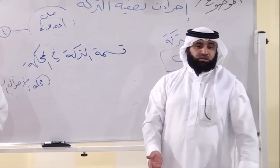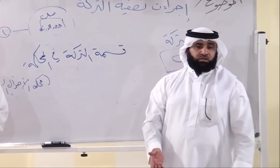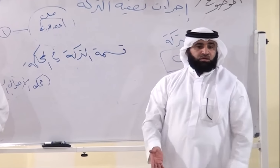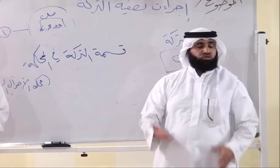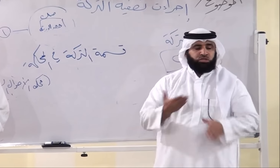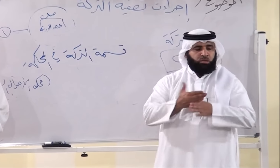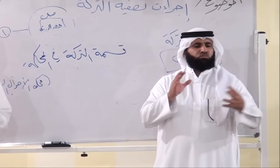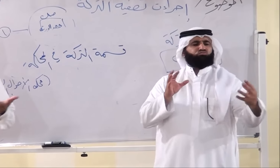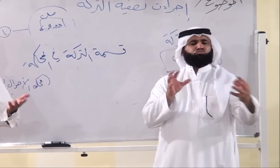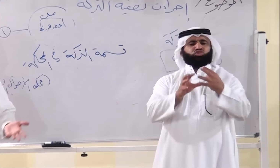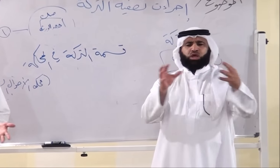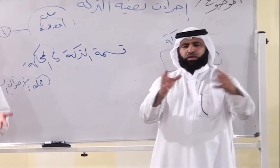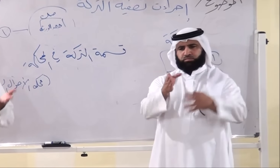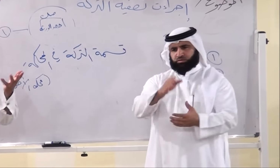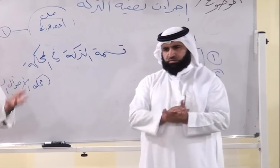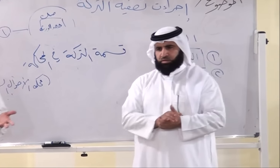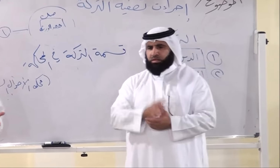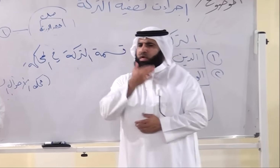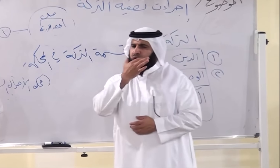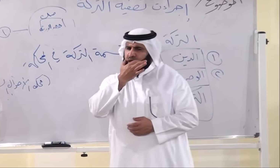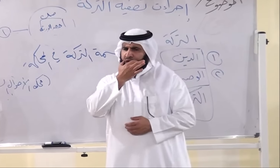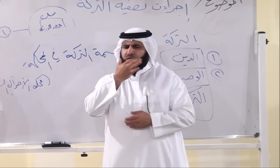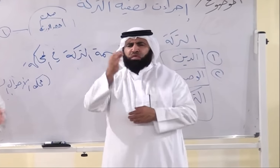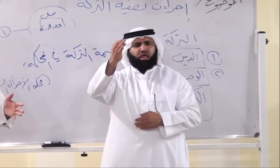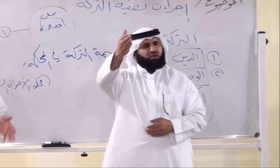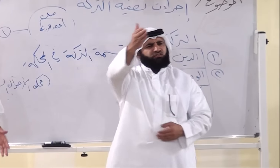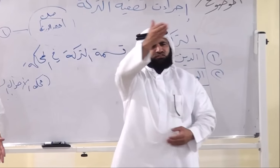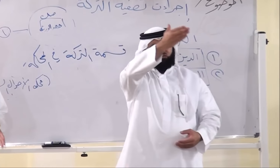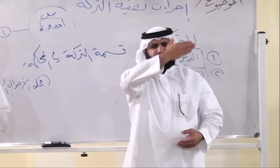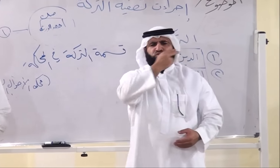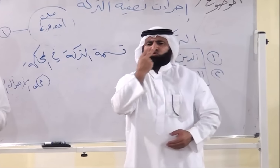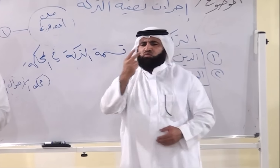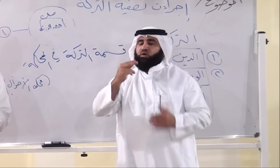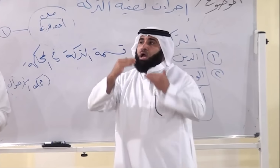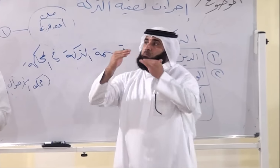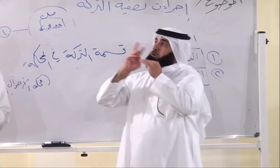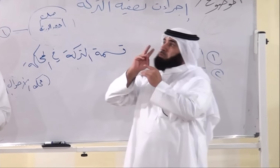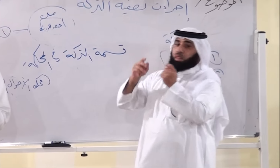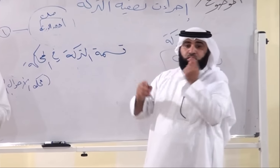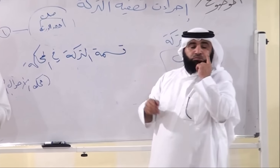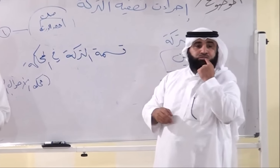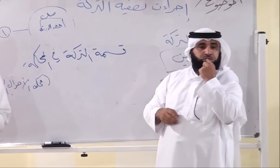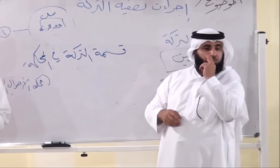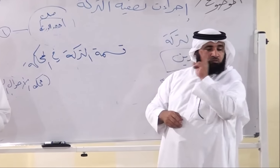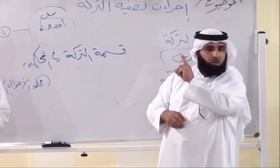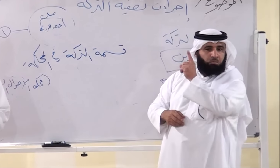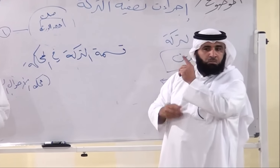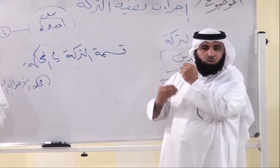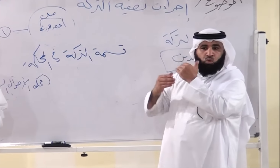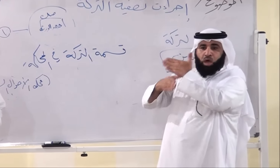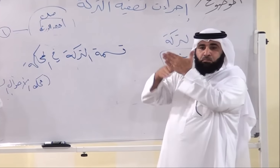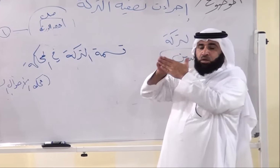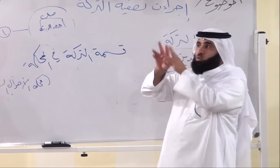يعني مرت عليكم أكيد في بعض في الرياض ولا في غيرها تمرون على عمارة واضحة ما كملت، شو السبب؟